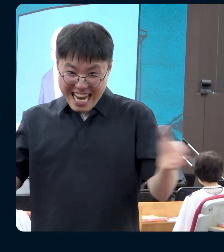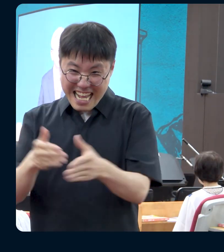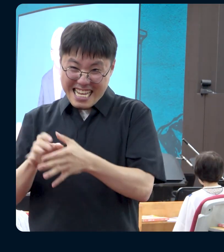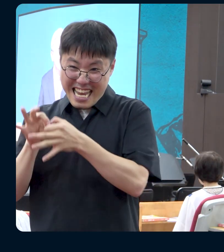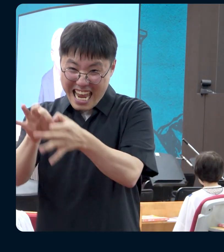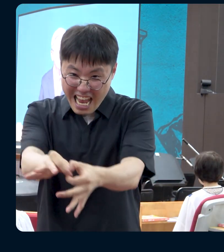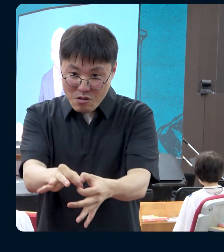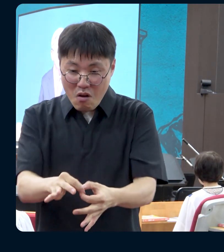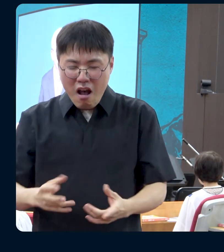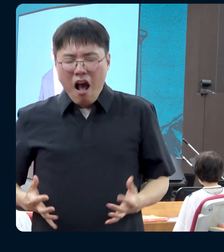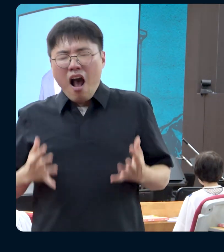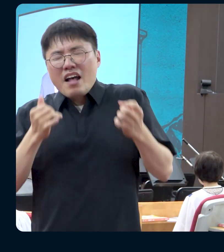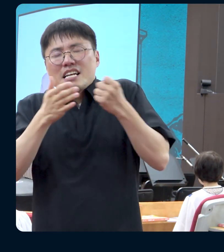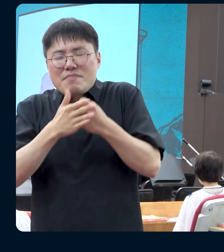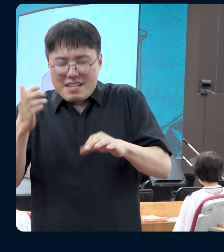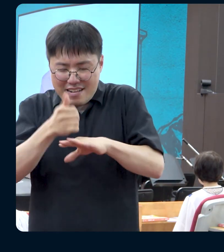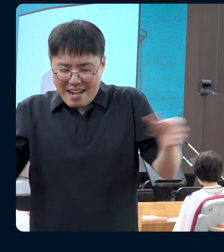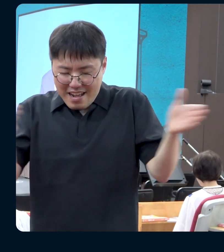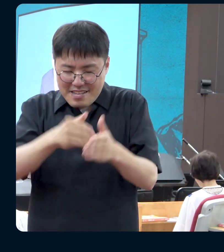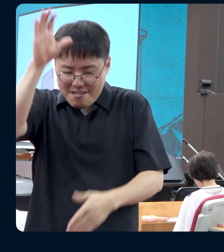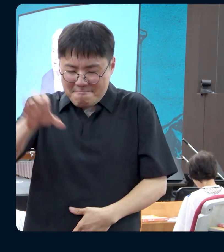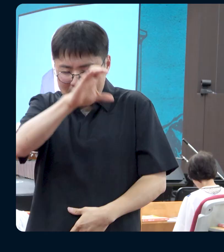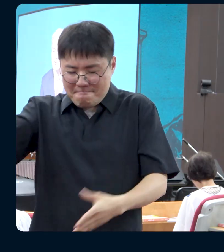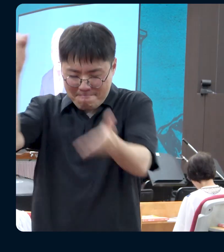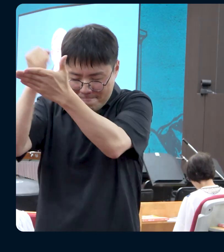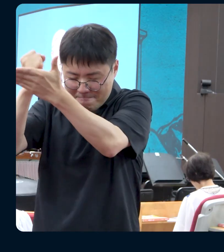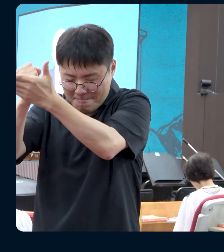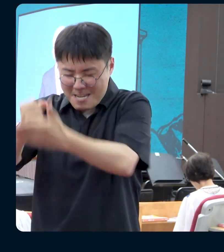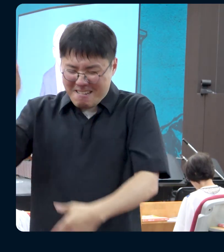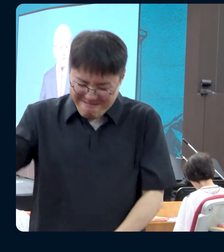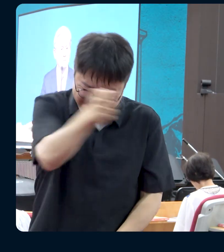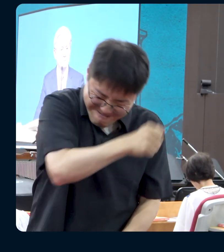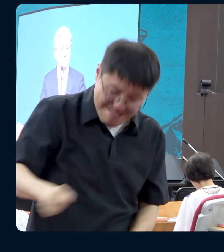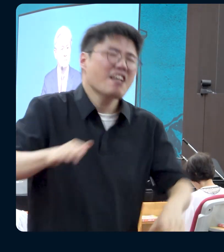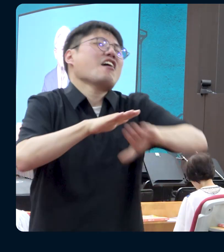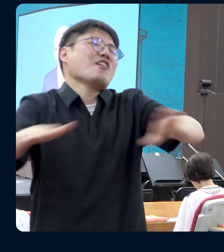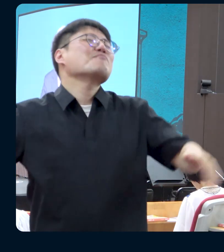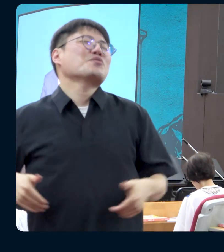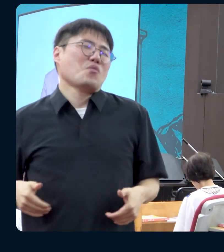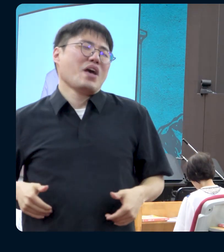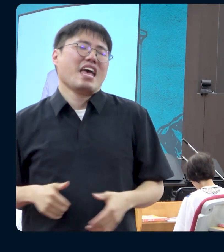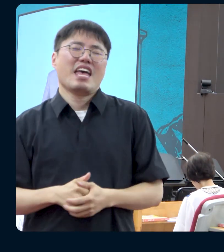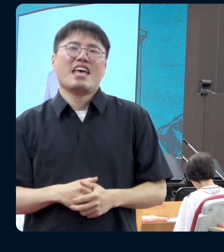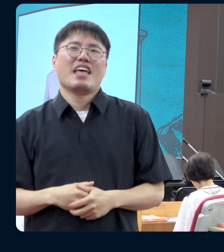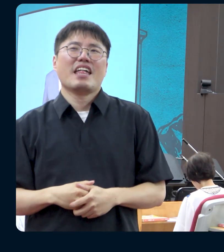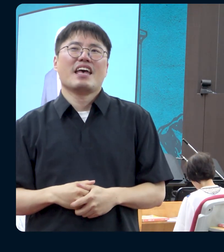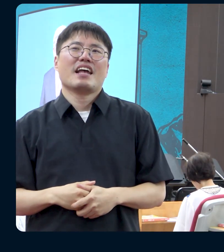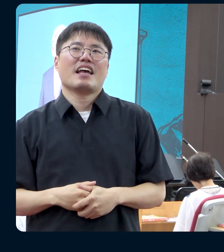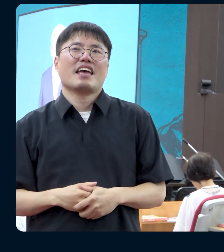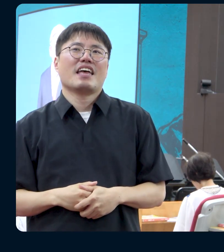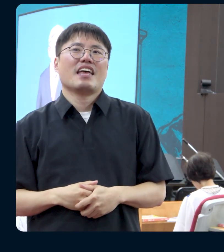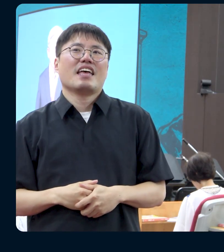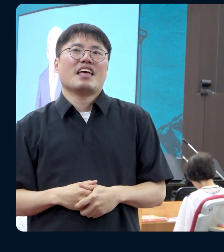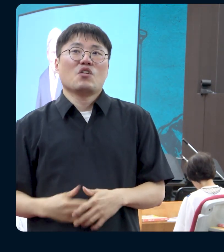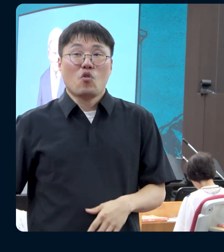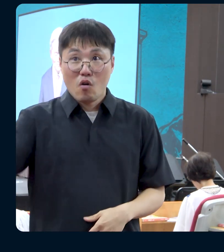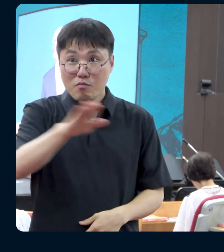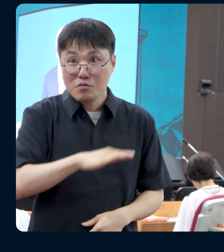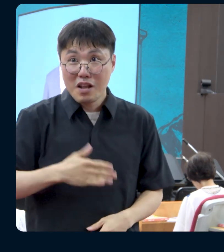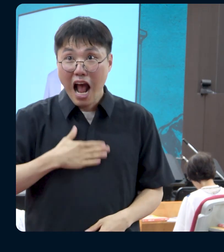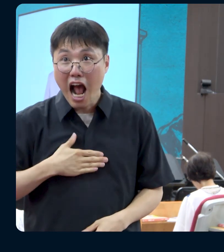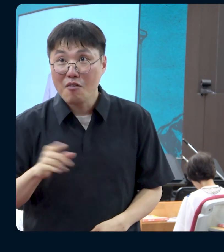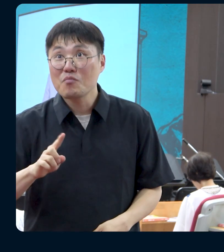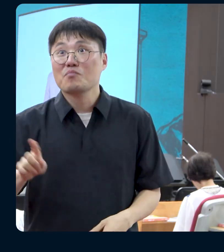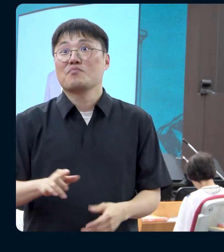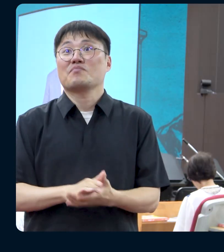그것은 끝없이 올라오니까 우리는 끝까지 때려 십자가 쇠망치로 때려서 처리해야 되는 거예요. 자,